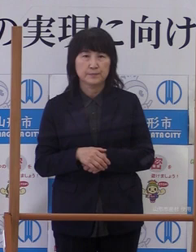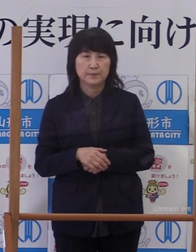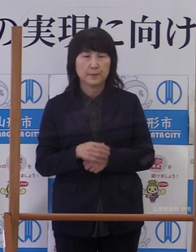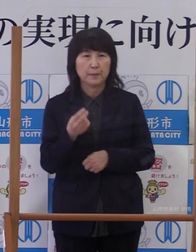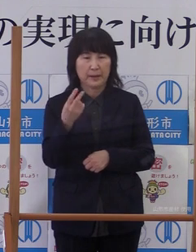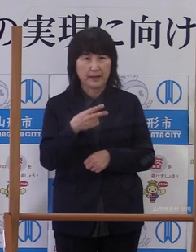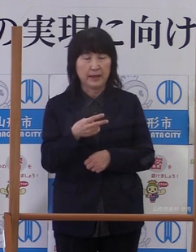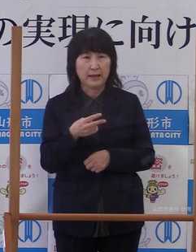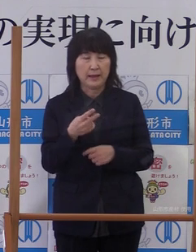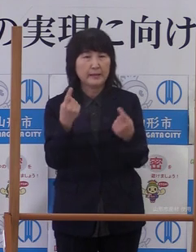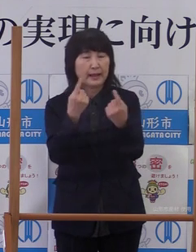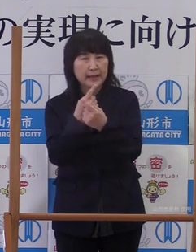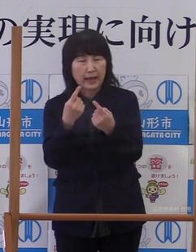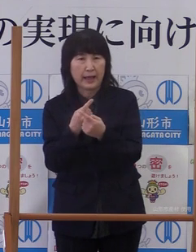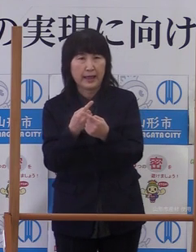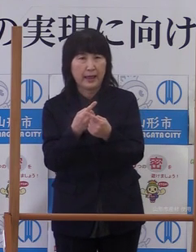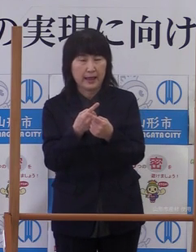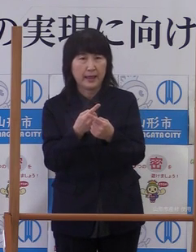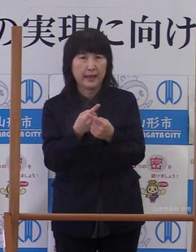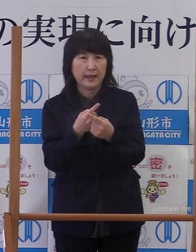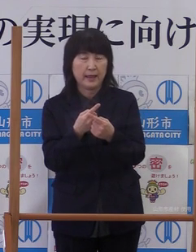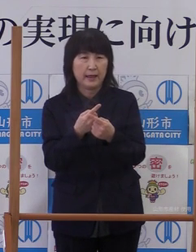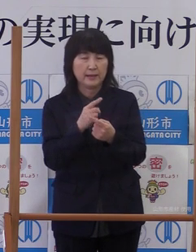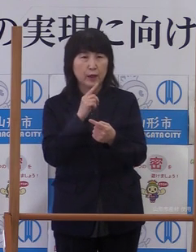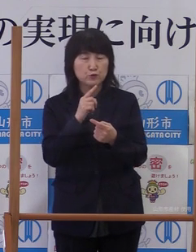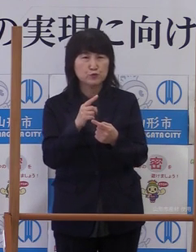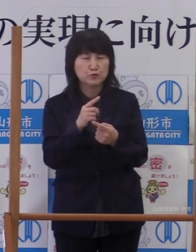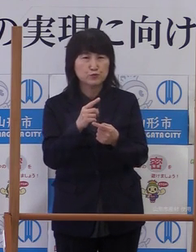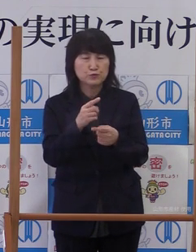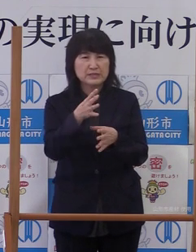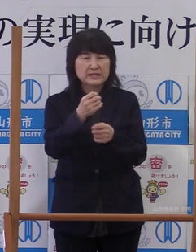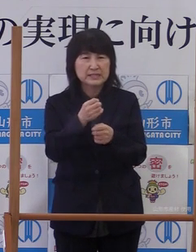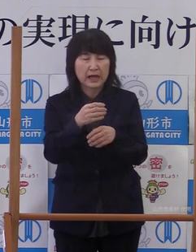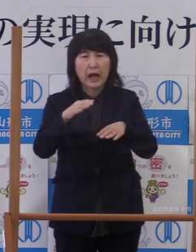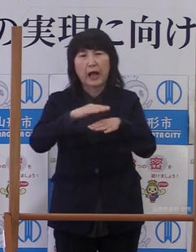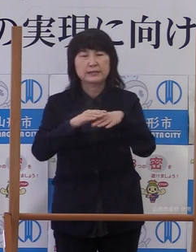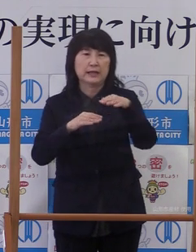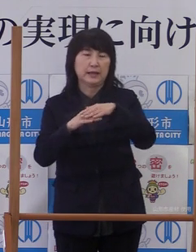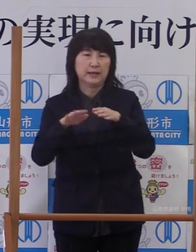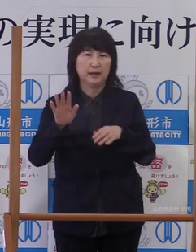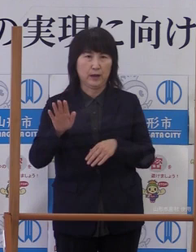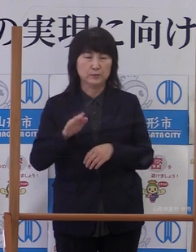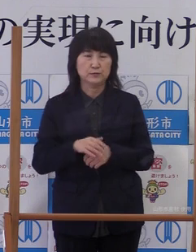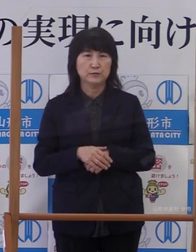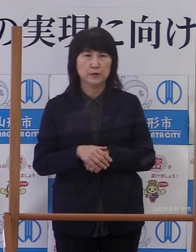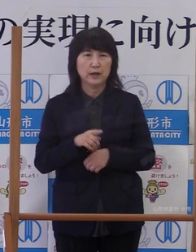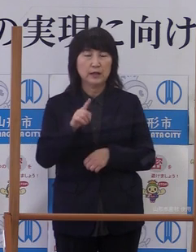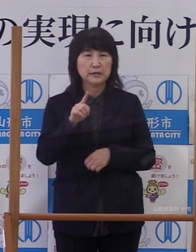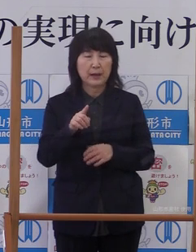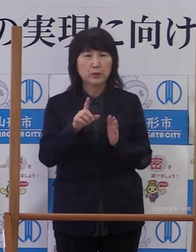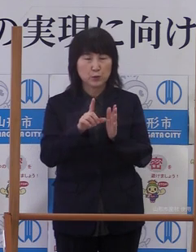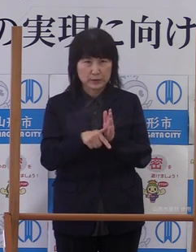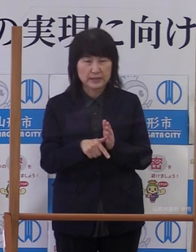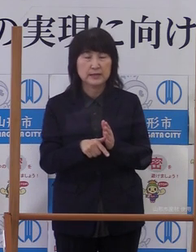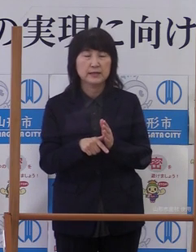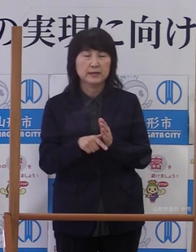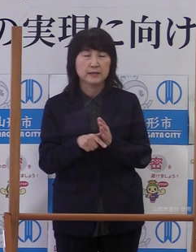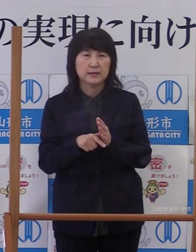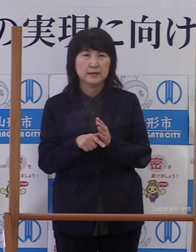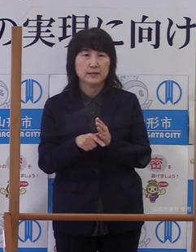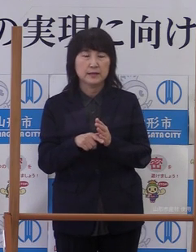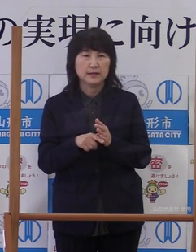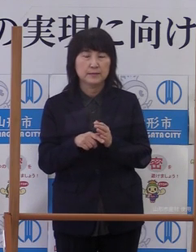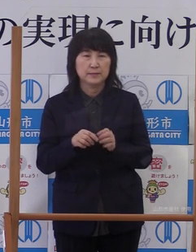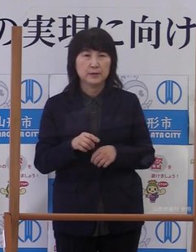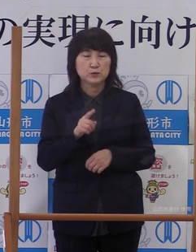建て替えでありますとか、それが今集中している時期でありますので、この時期に一時的にそう